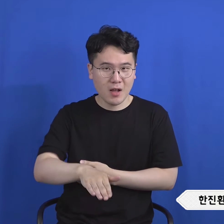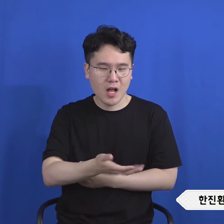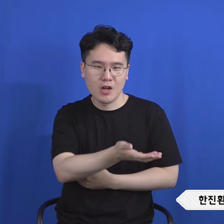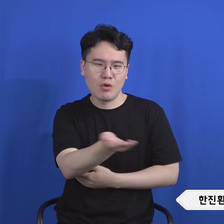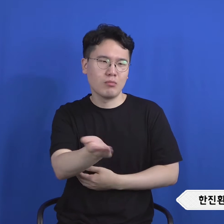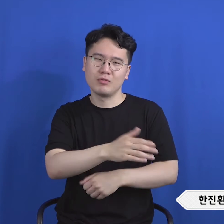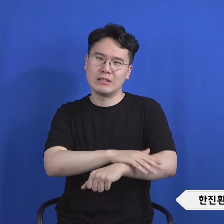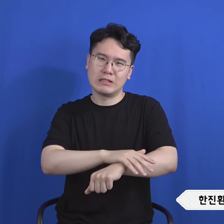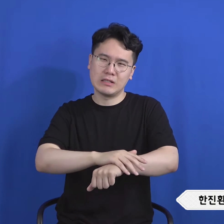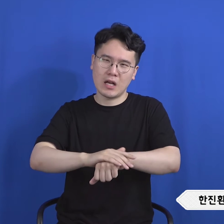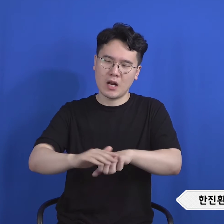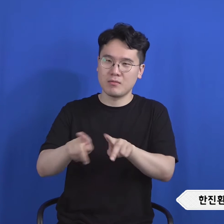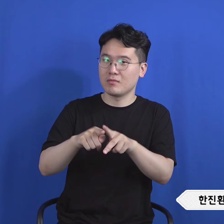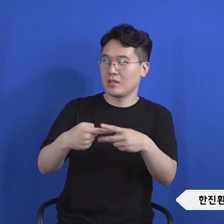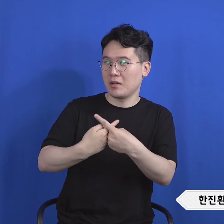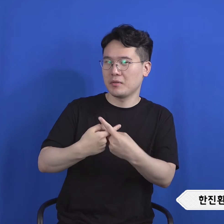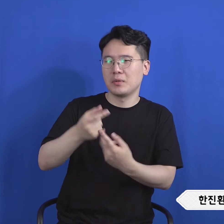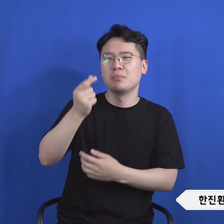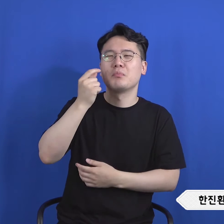잘 못하신 것입니다.